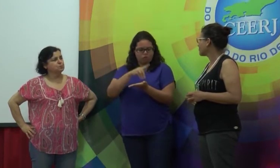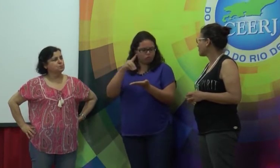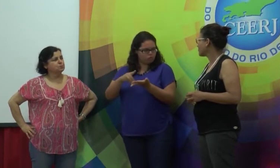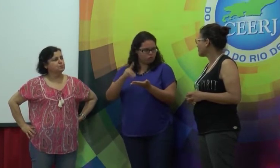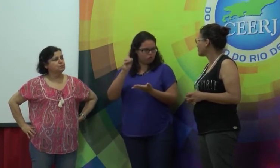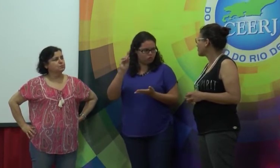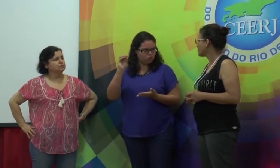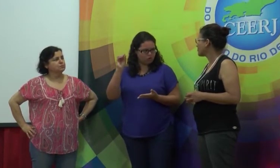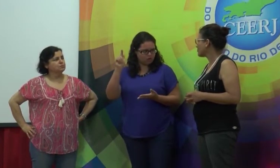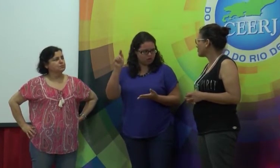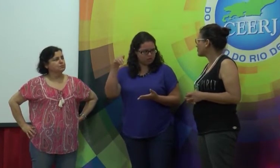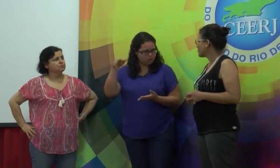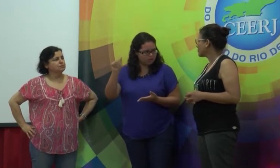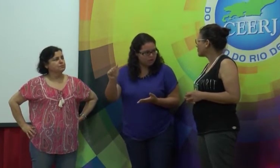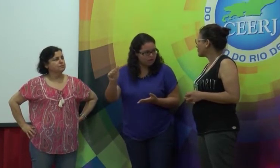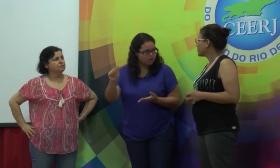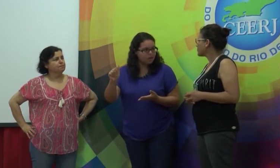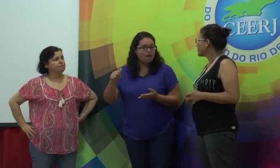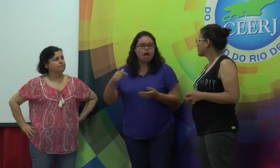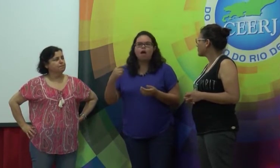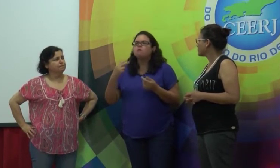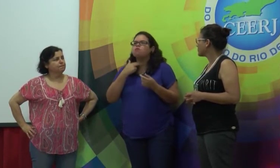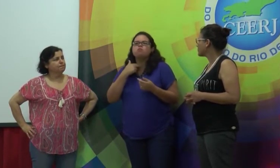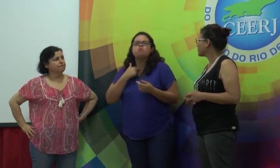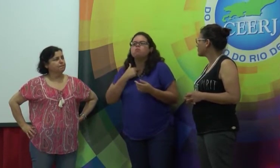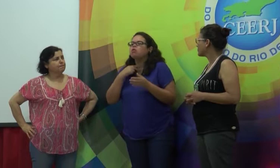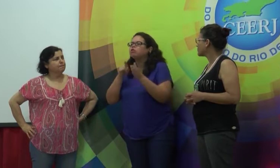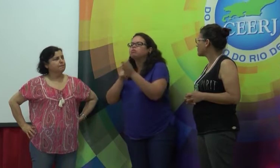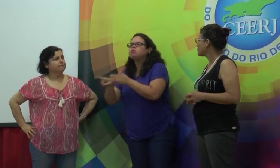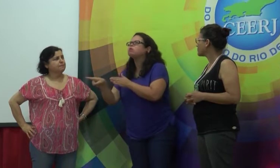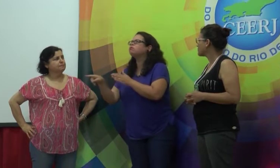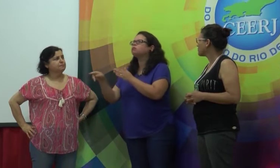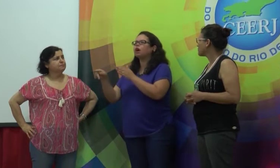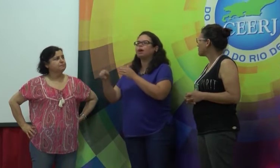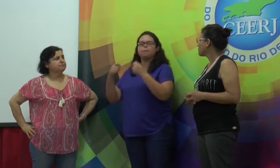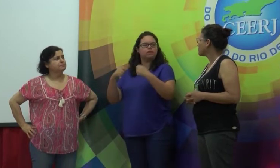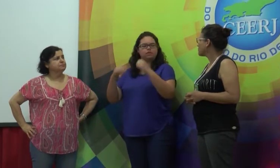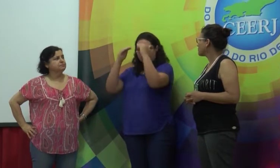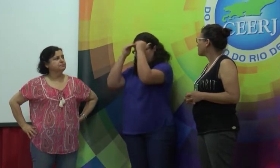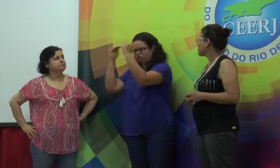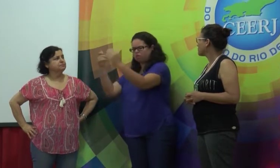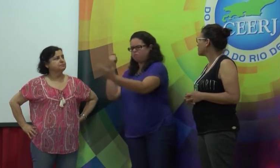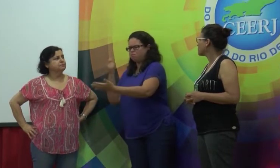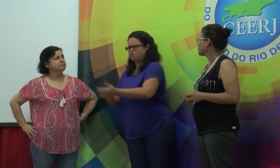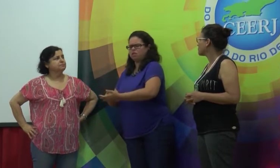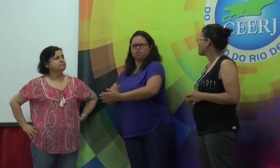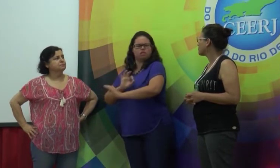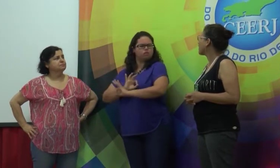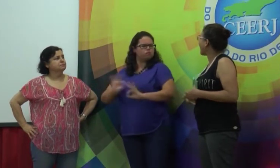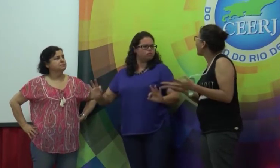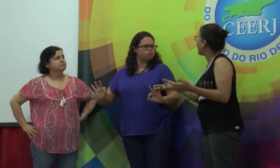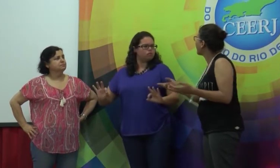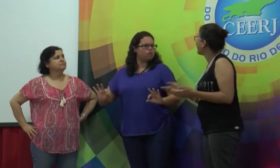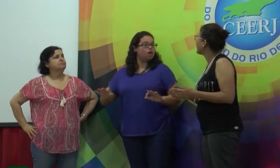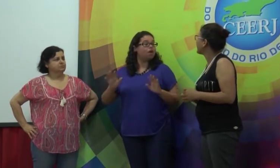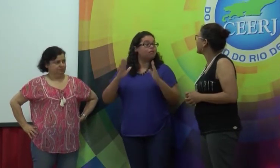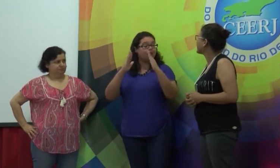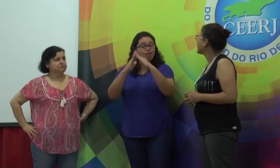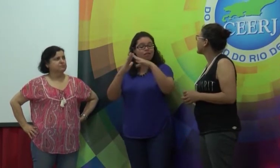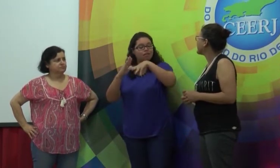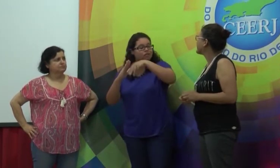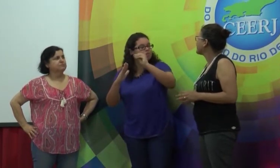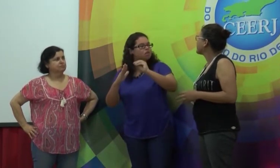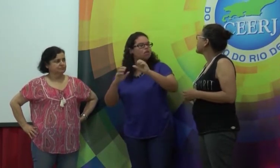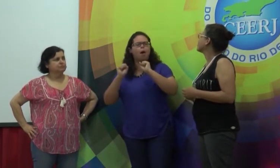mas não são iguais aos dogmas, porque dogma não pode perguntar,